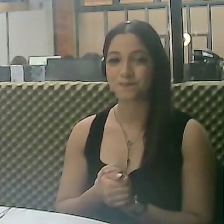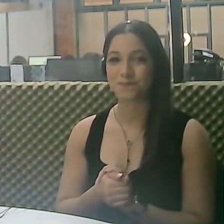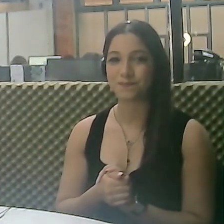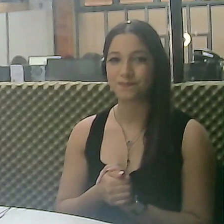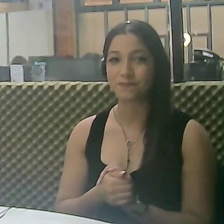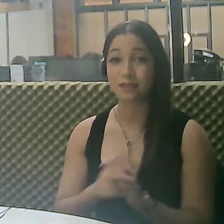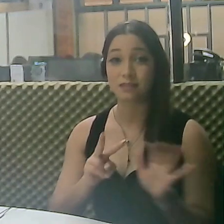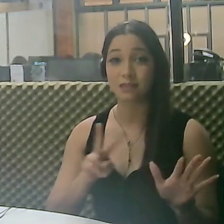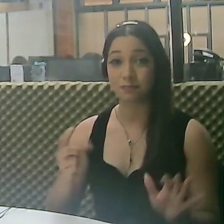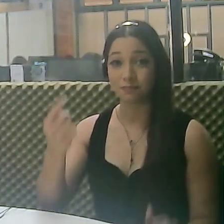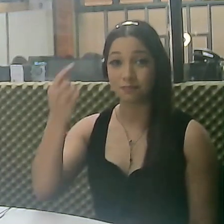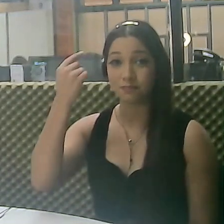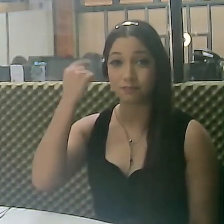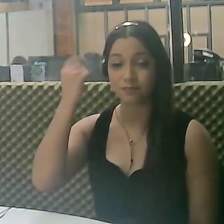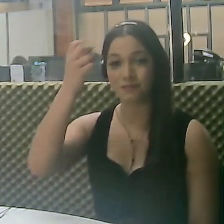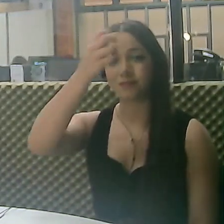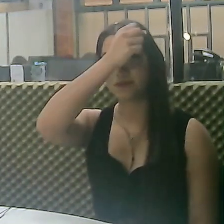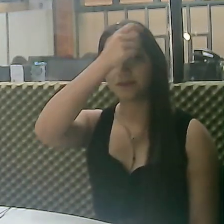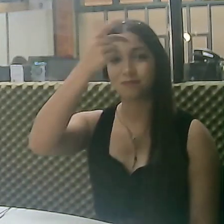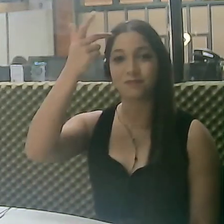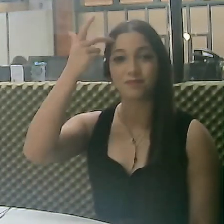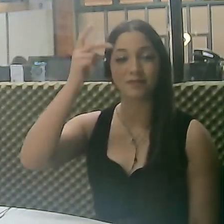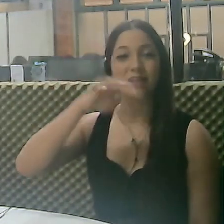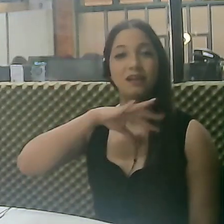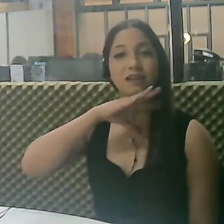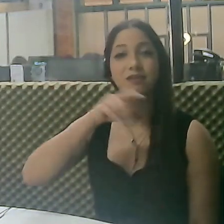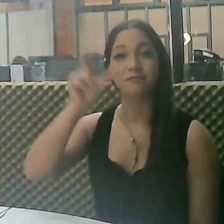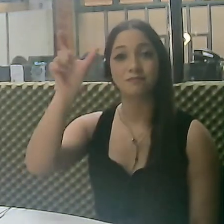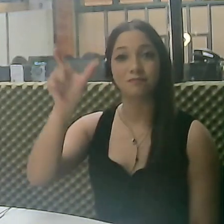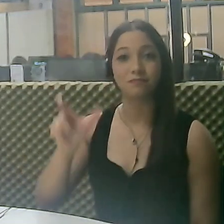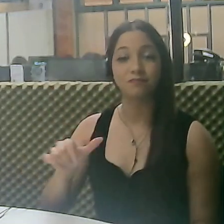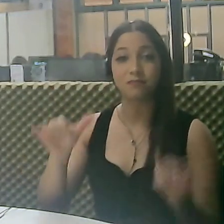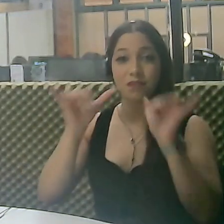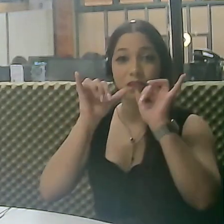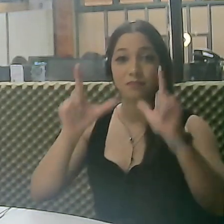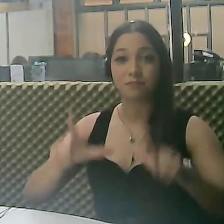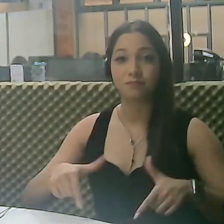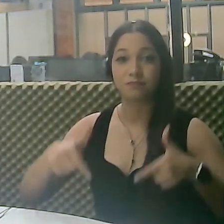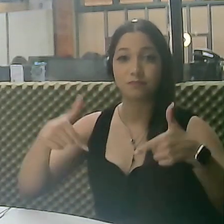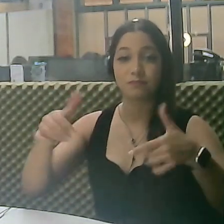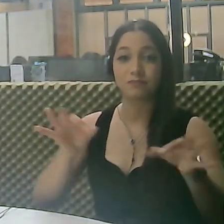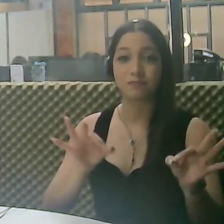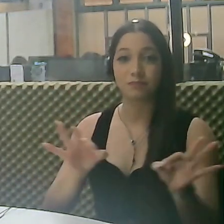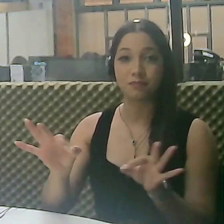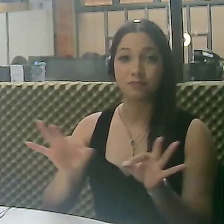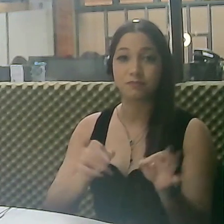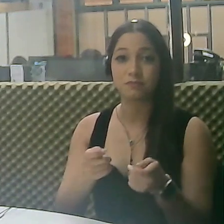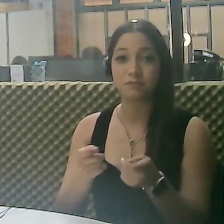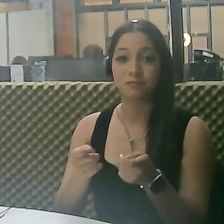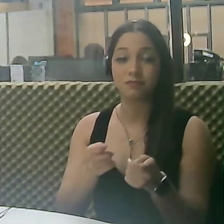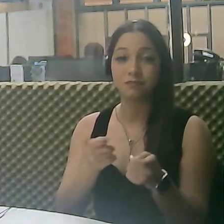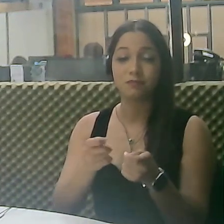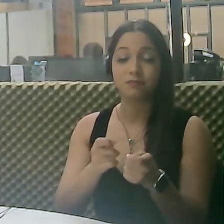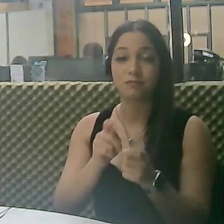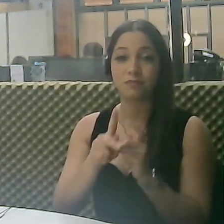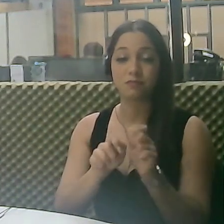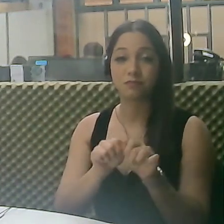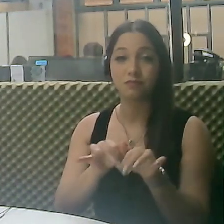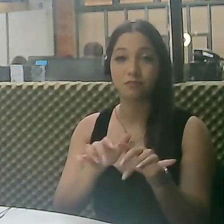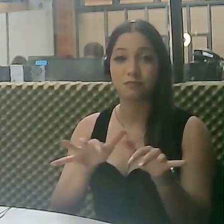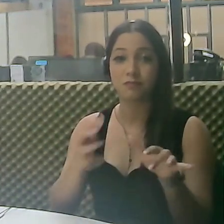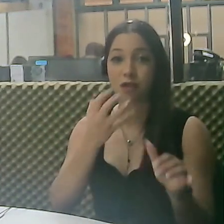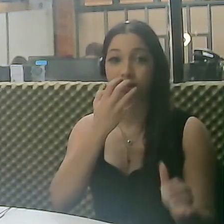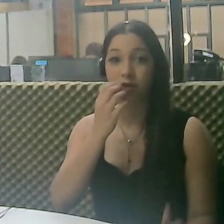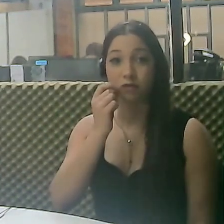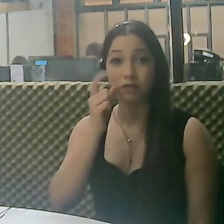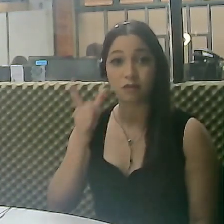Na última semana, o prefeito Odelmo Leão anunciou mais uma ação para o controle populacional de cães e gatos do município. Trata-se do programa